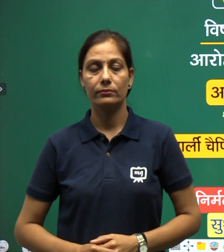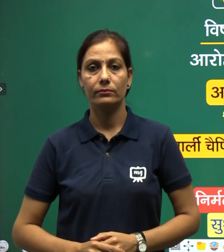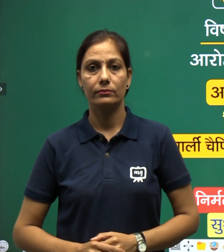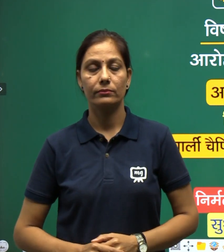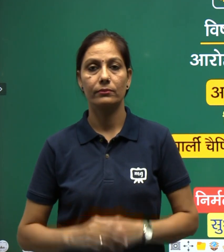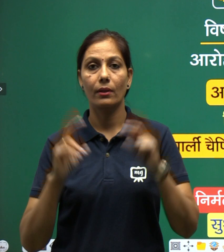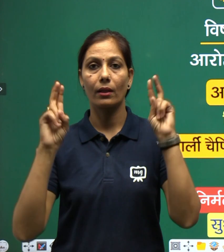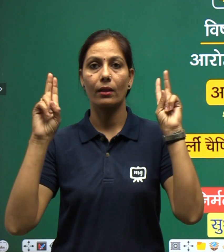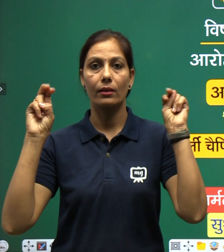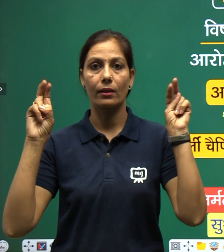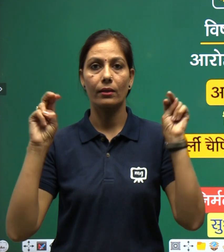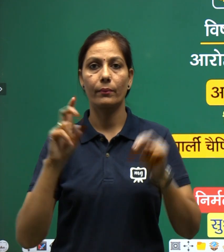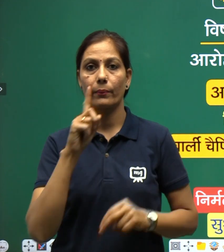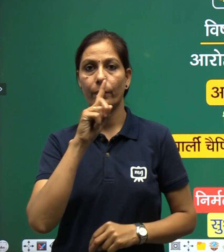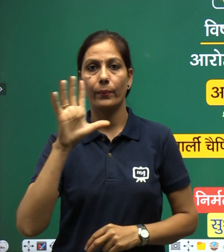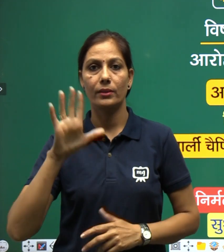अध्याय 15 का